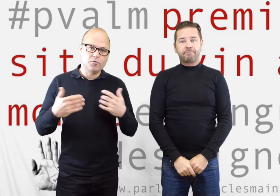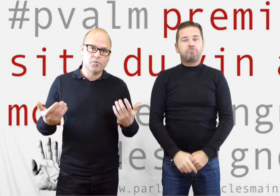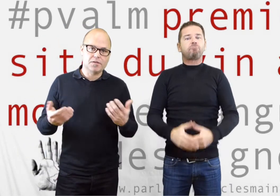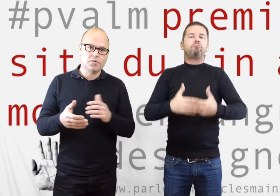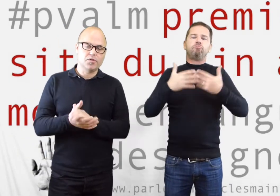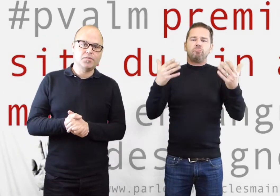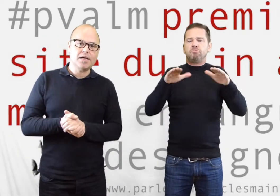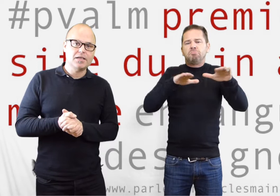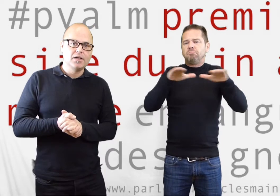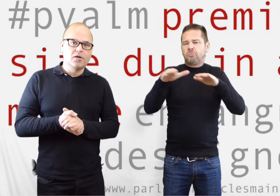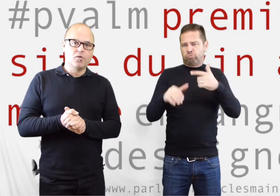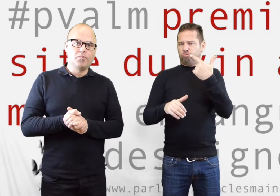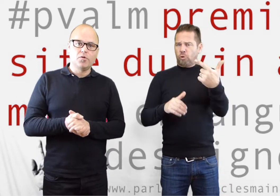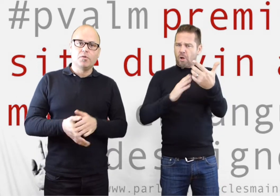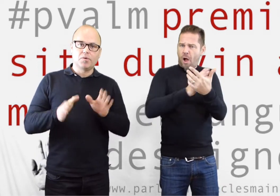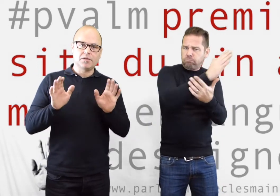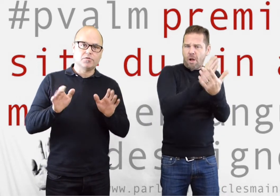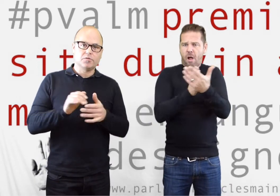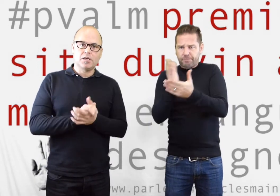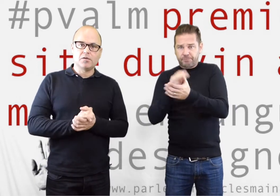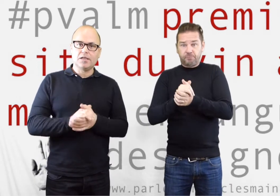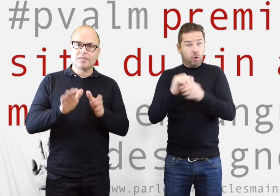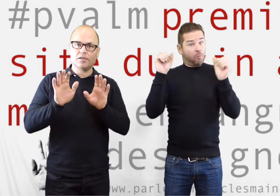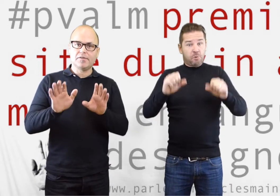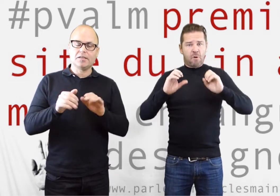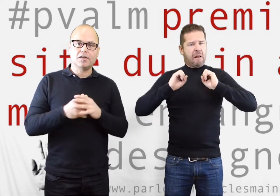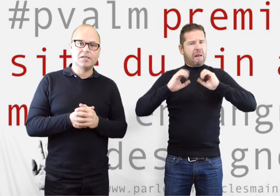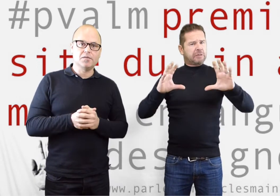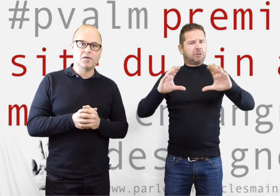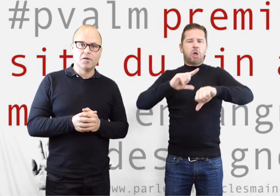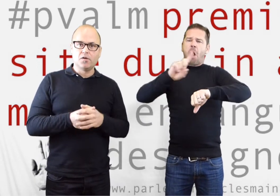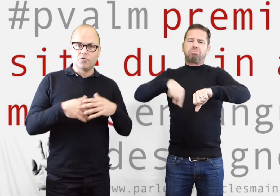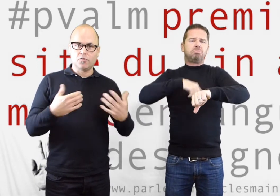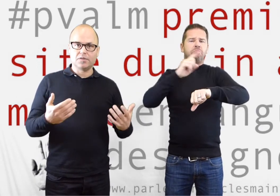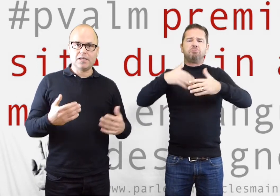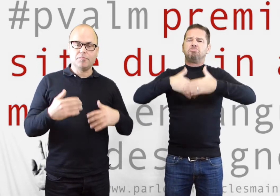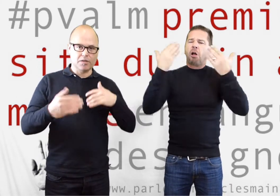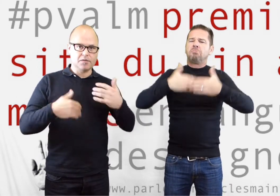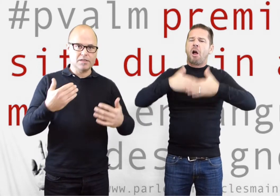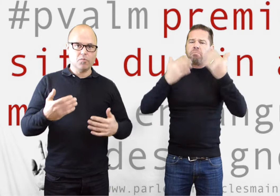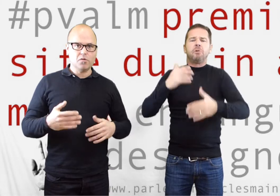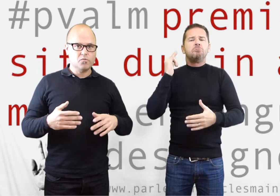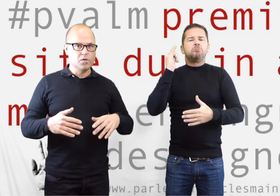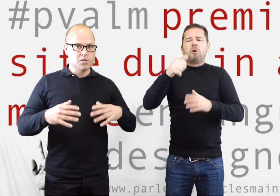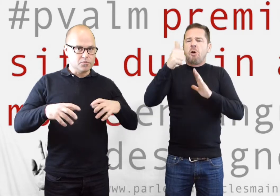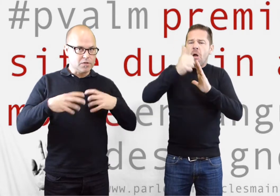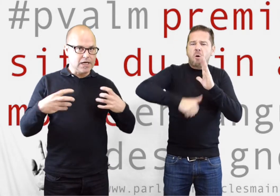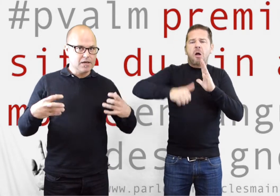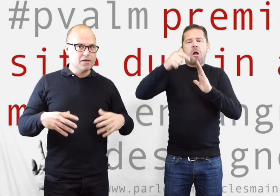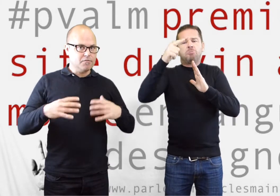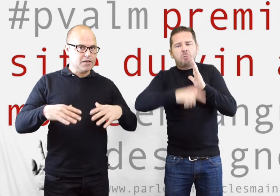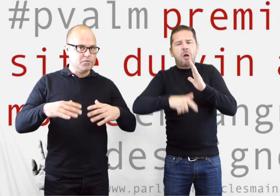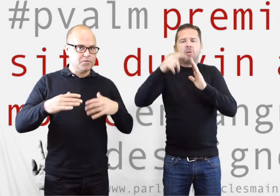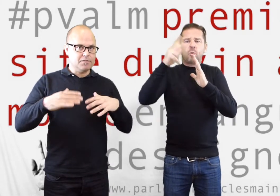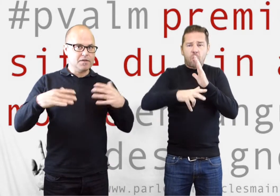Alors il y a deux façons de faire. On peut prendre son temps et laisser le vin tranquillement sur sa lie pendant des mois où ce